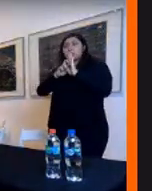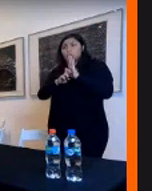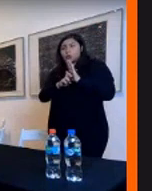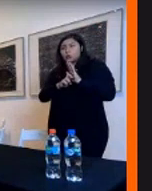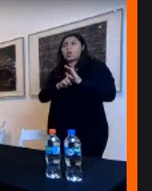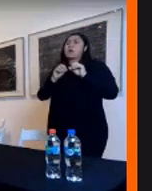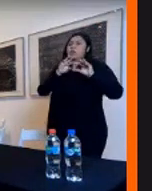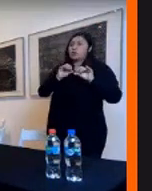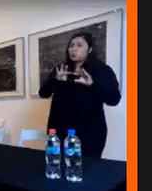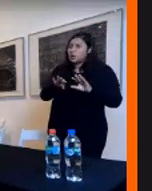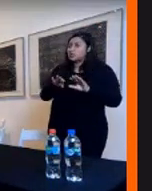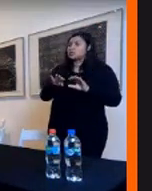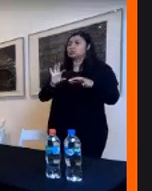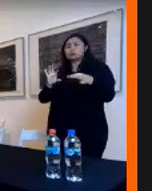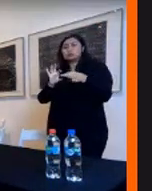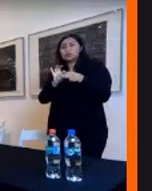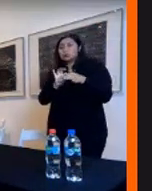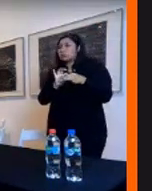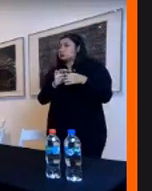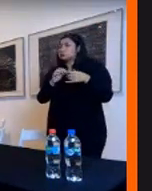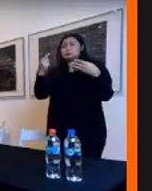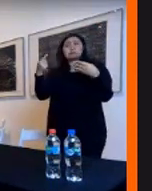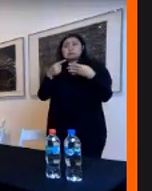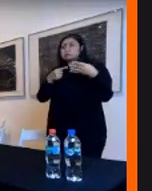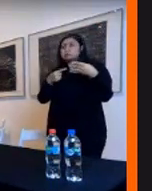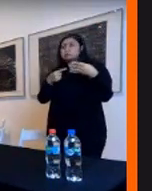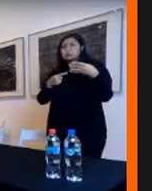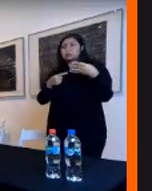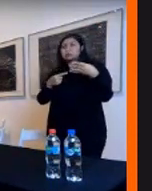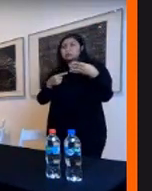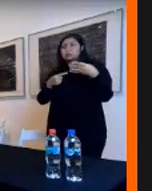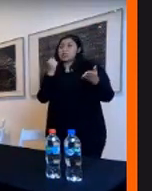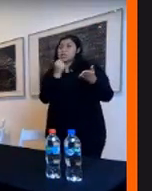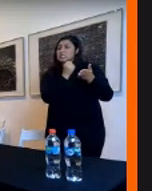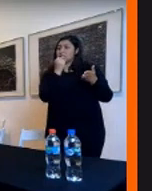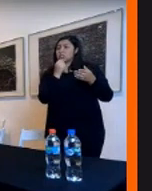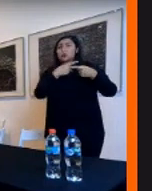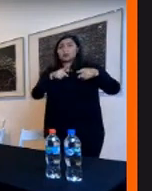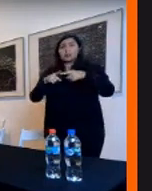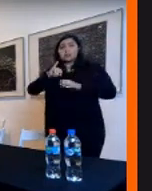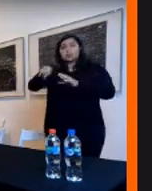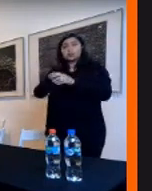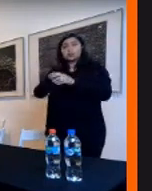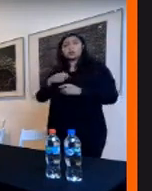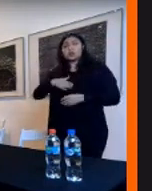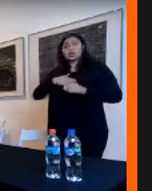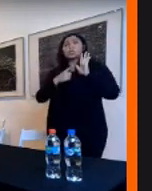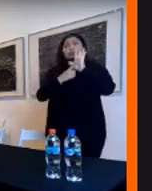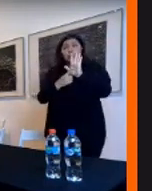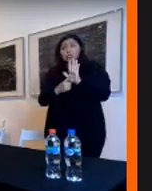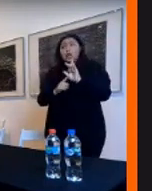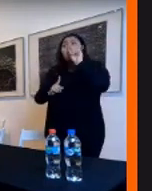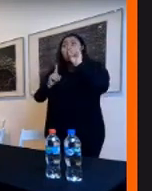de educación, de vinculación, de lo que sea, tiene que tener por sello la diversidad e inclusión. Entonces, les quiero